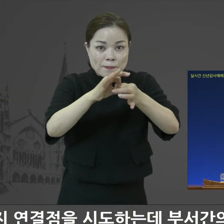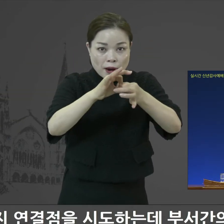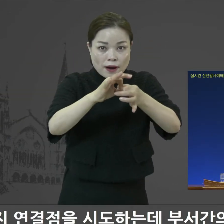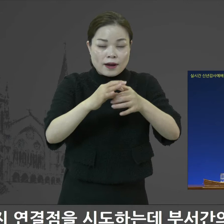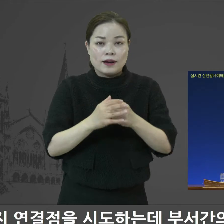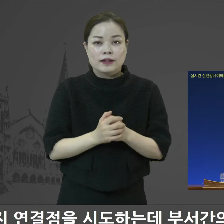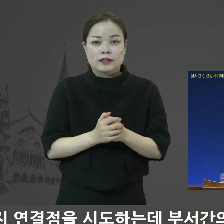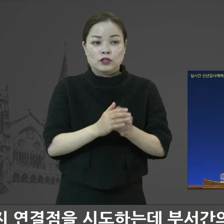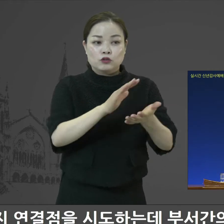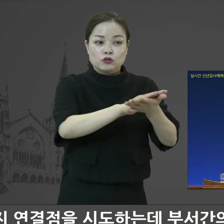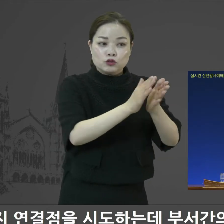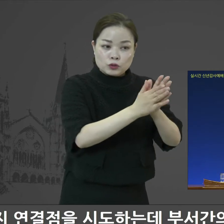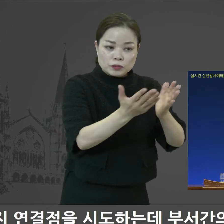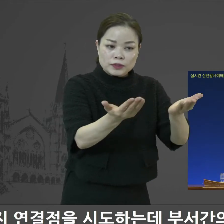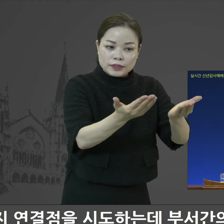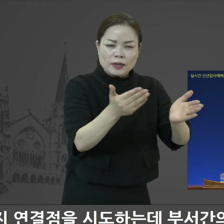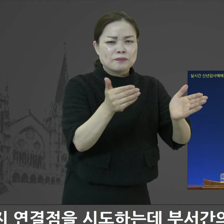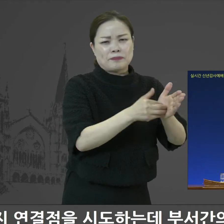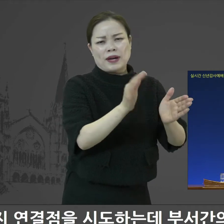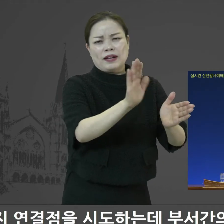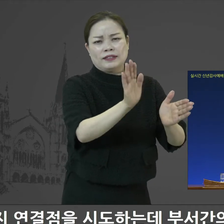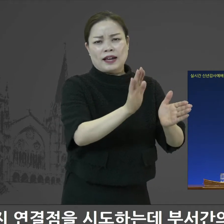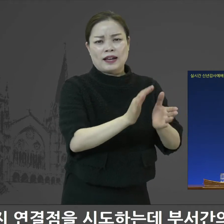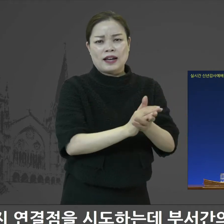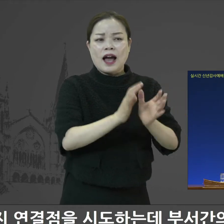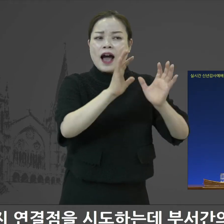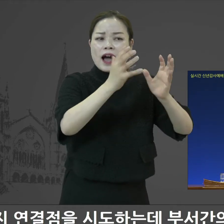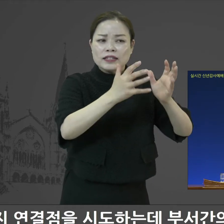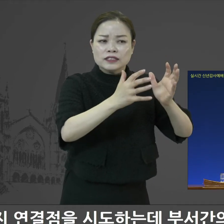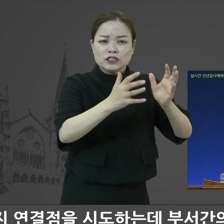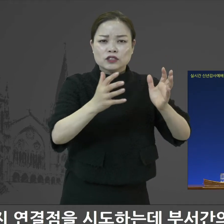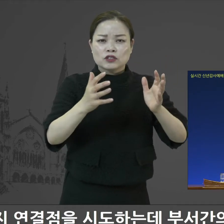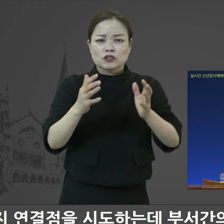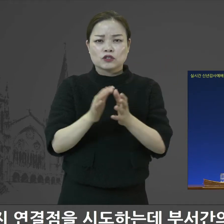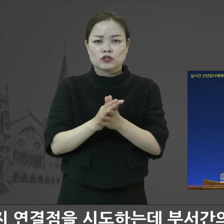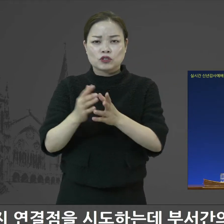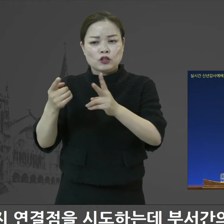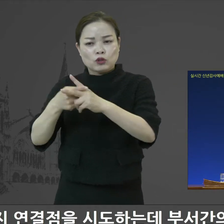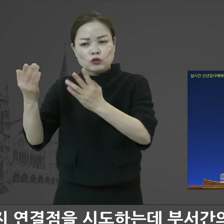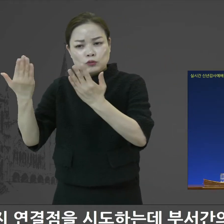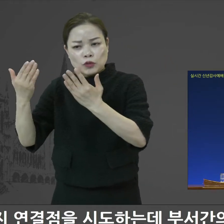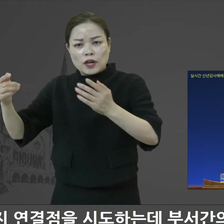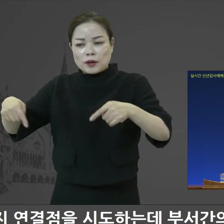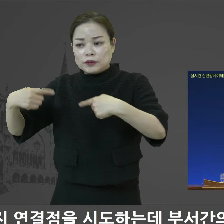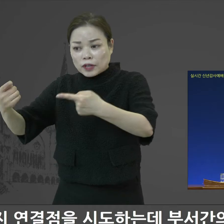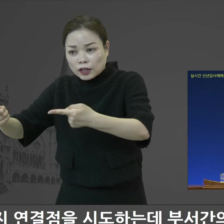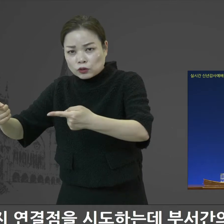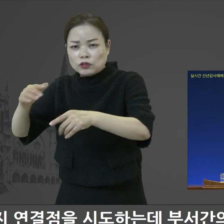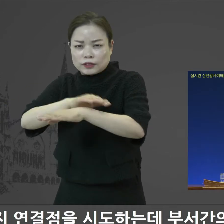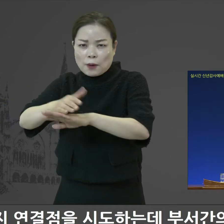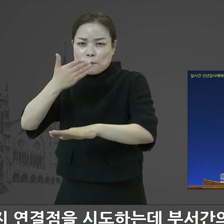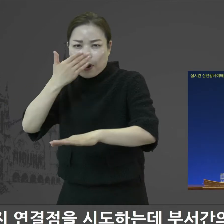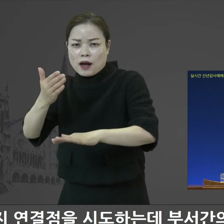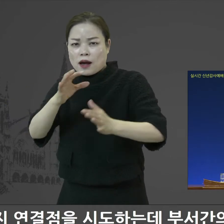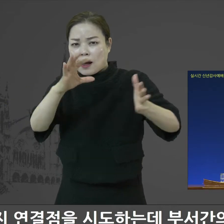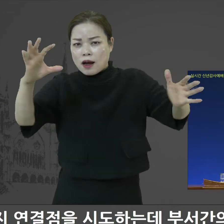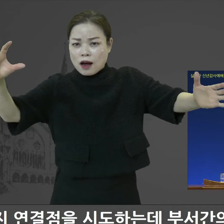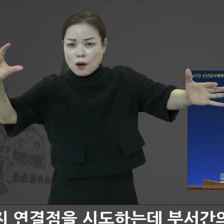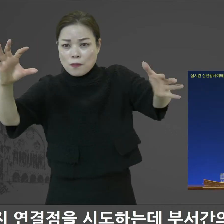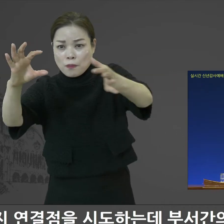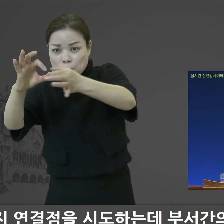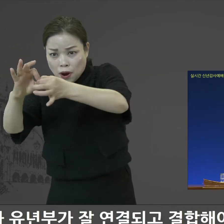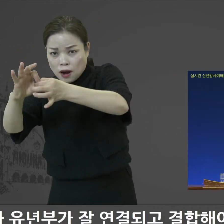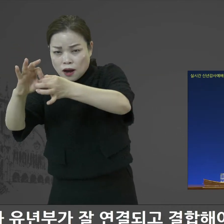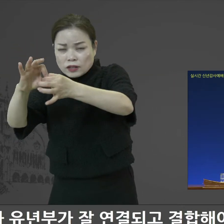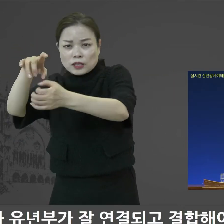합니다. 유치부는 유치부 사요로 끝나는 게 아니라 아이들이 유년부에 가서 신앙생활을 잘 할 수 있도록 그 목표를 가지고